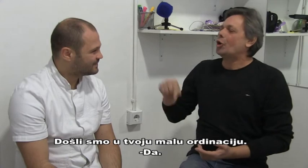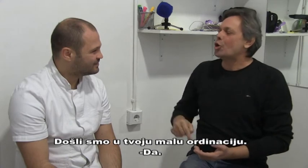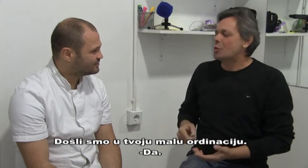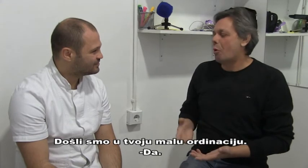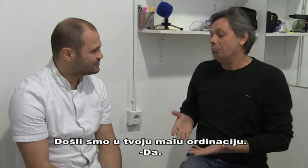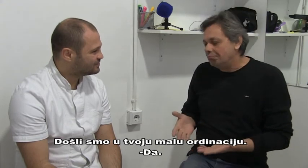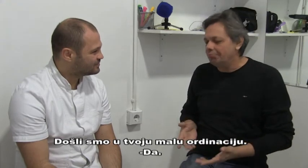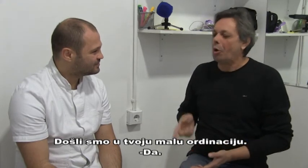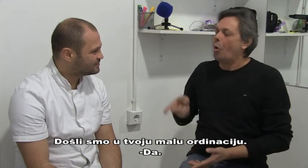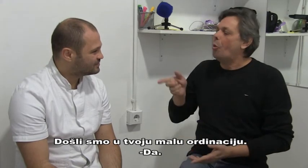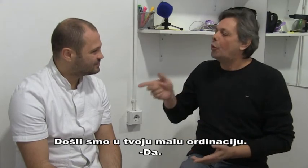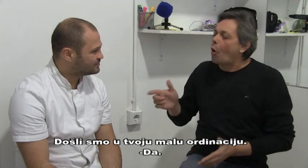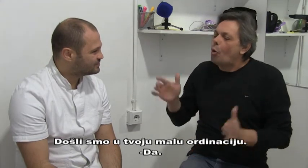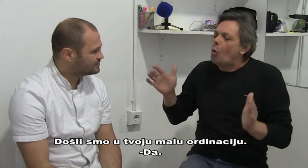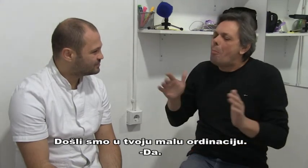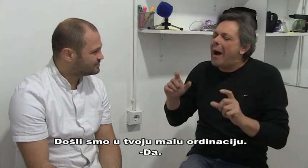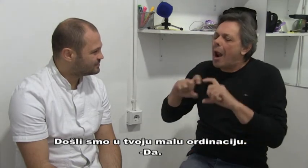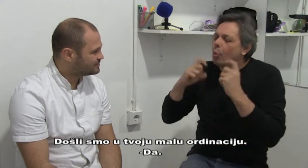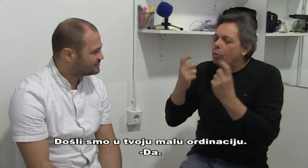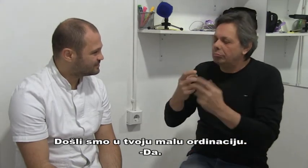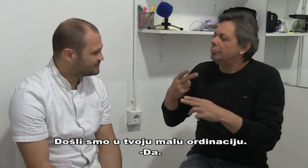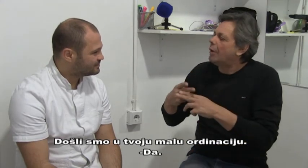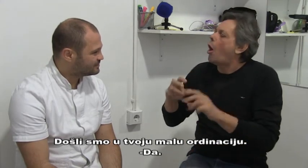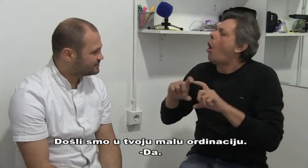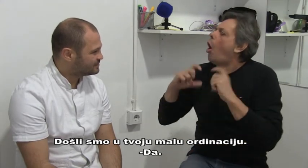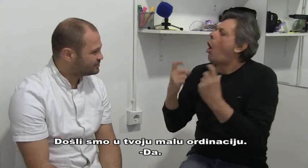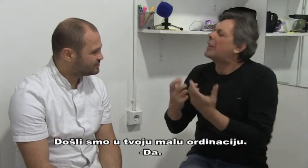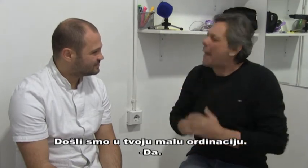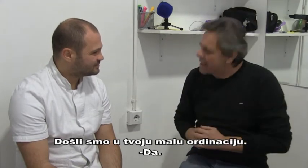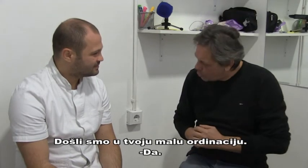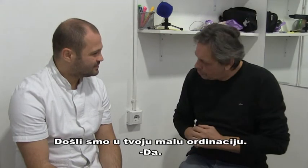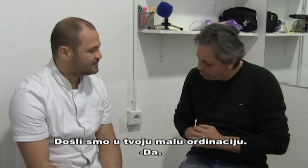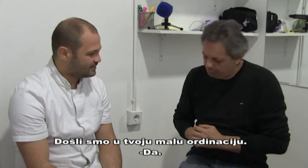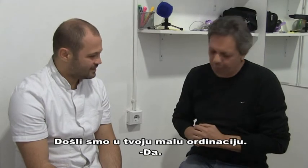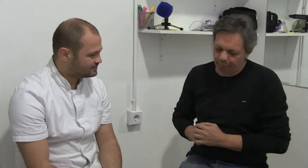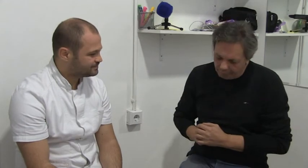Došli smo u tvoju malu ordinaciju. Te.